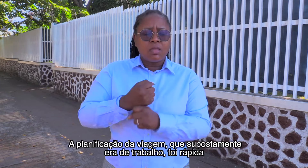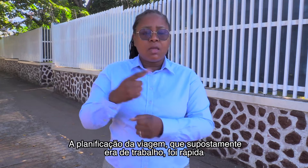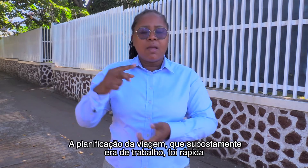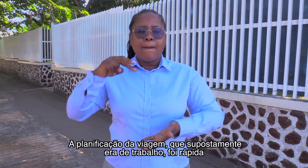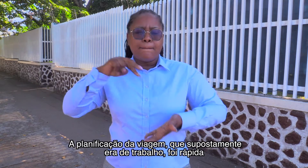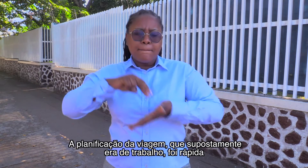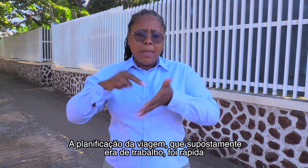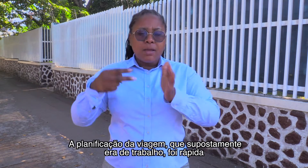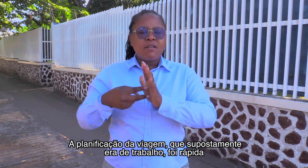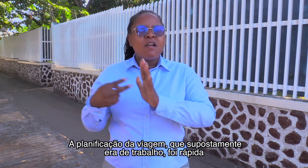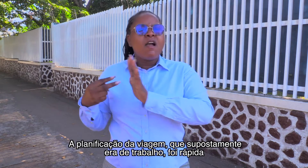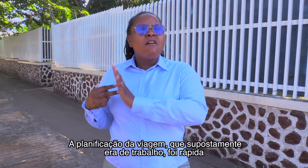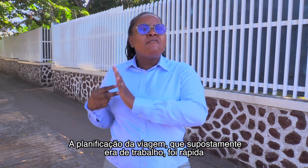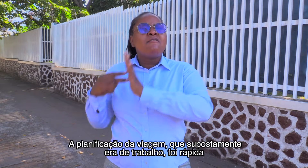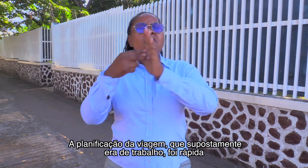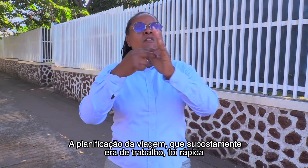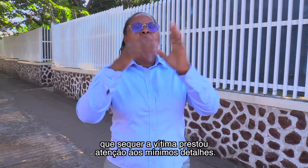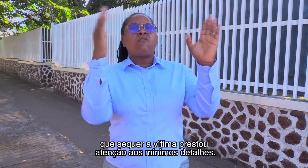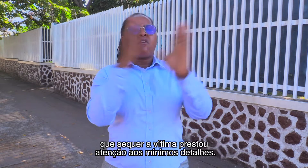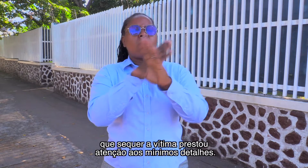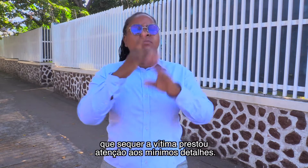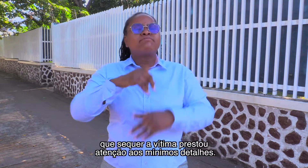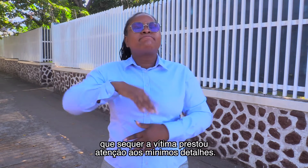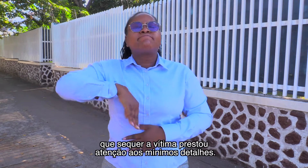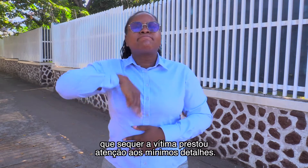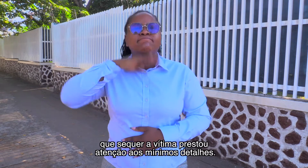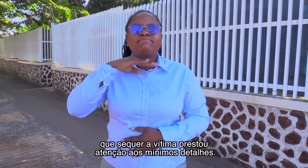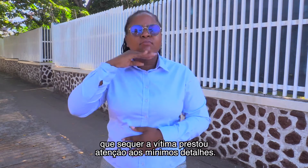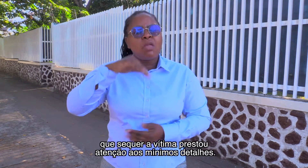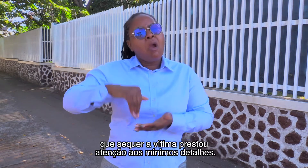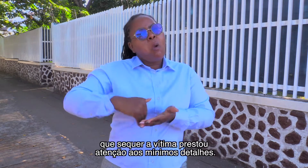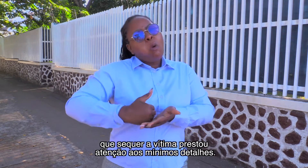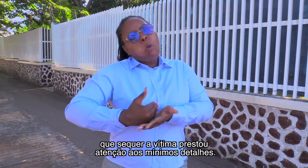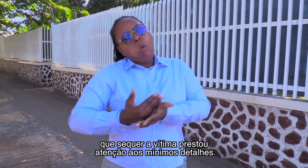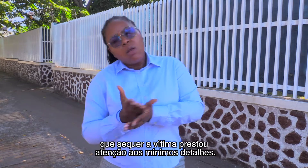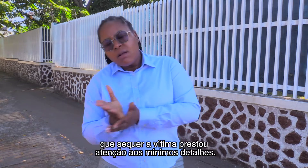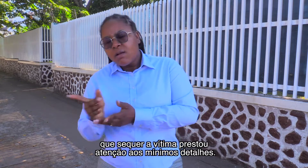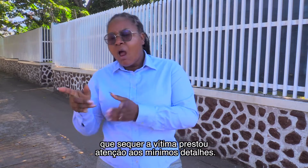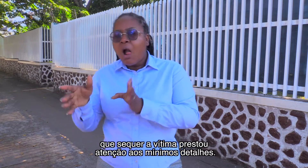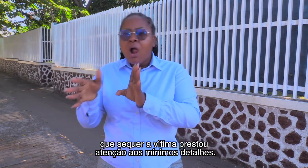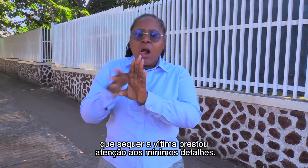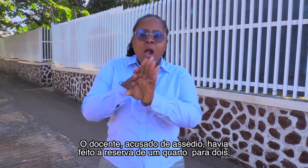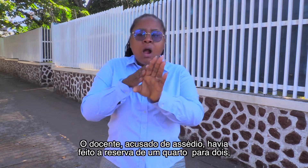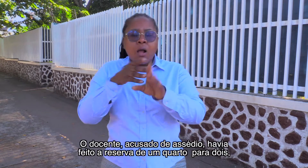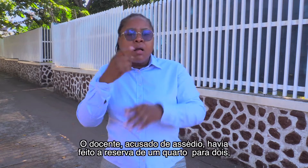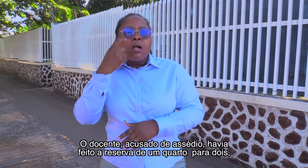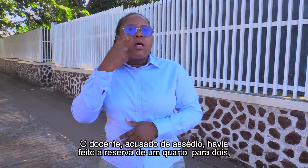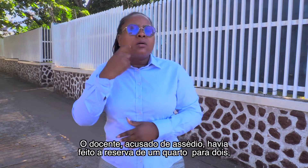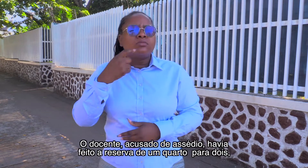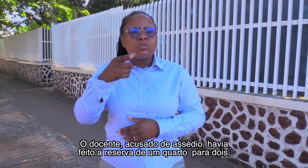era de trabalho, foi rápida, que sequer a vítima prestou atenção aos mínimos detalhes. O docente, acusado